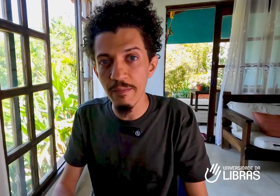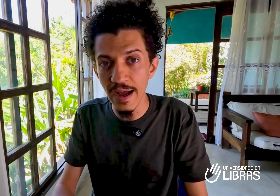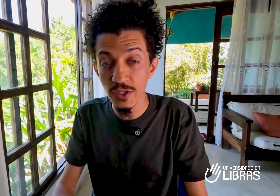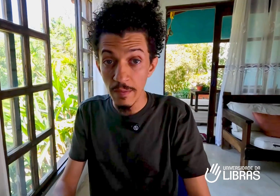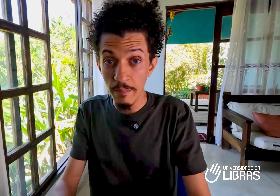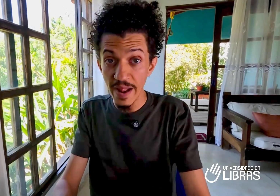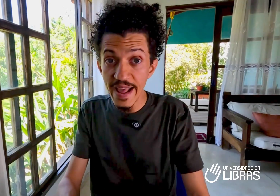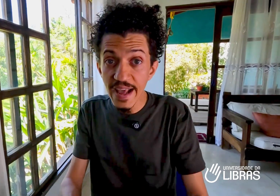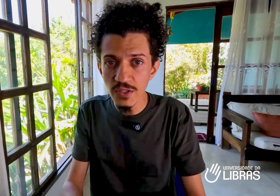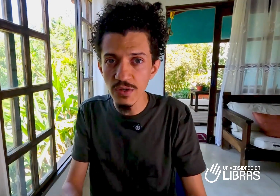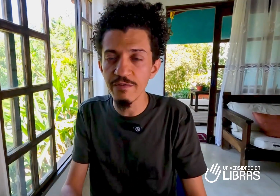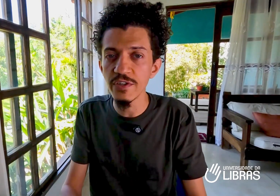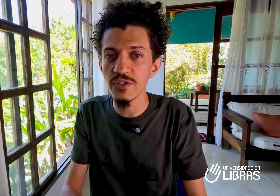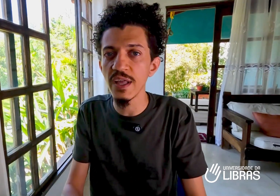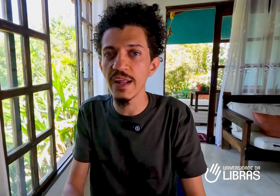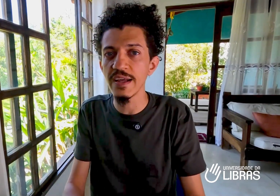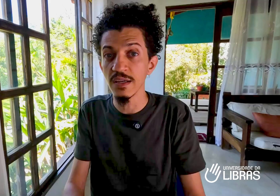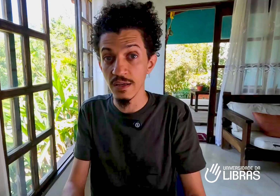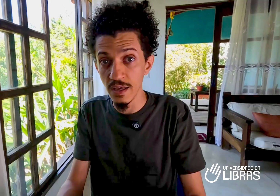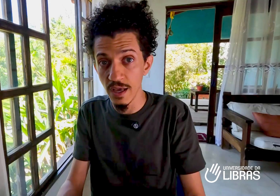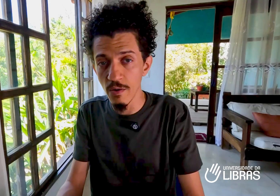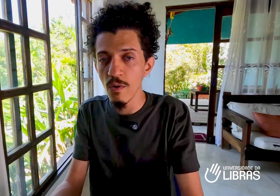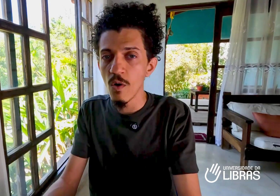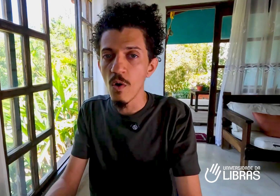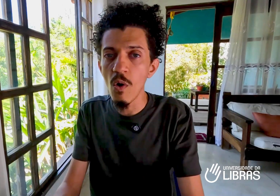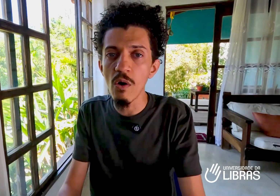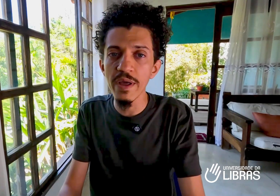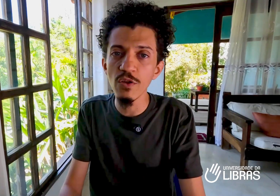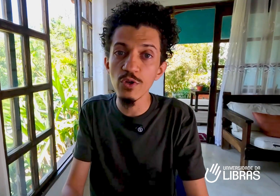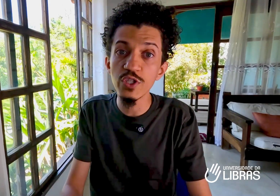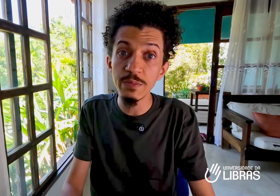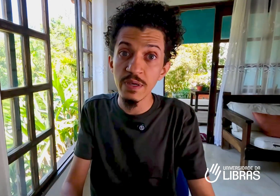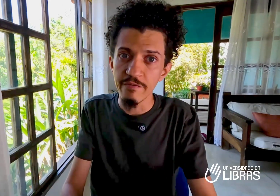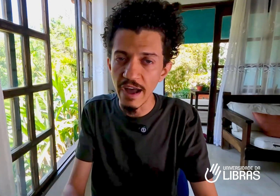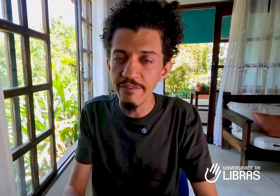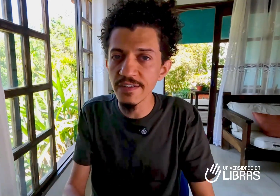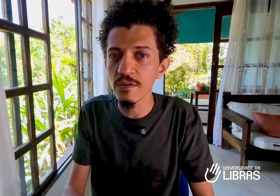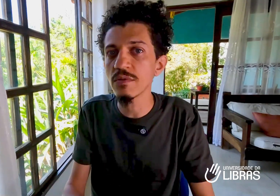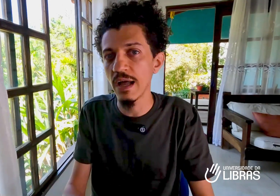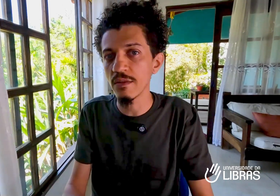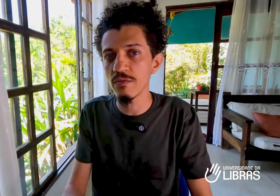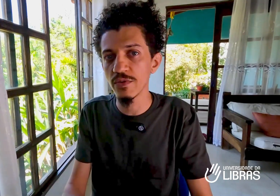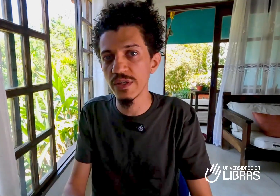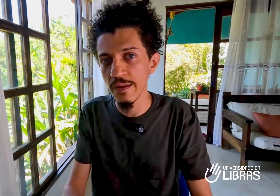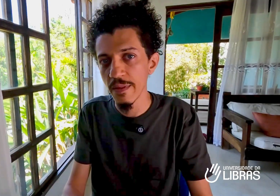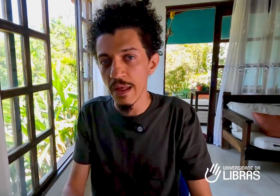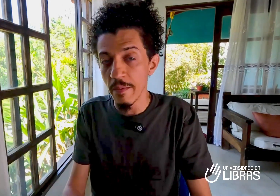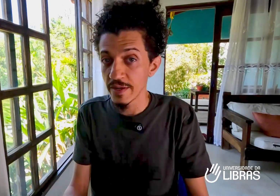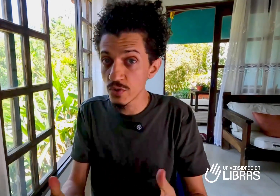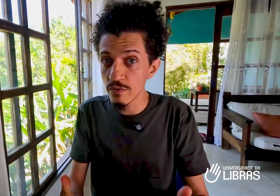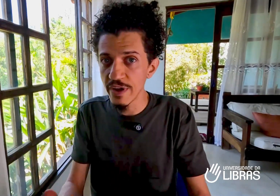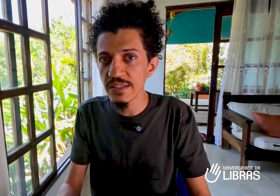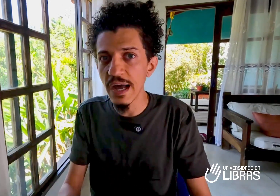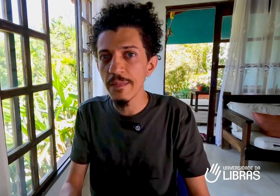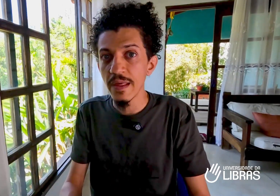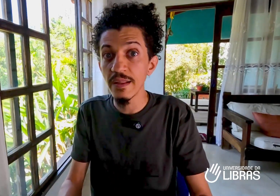abaixo, preencha sua ficha de interesse, que eu ou alguém do meu time vai fazer contato com você, para a gente conversar, entender